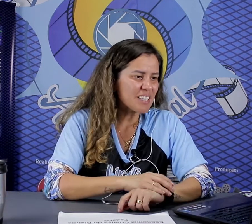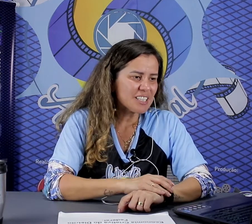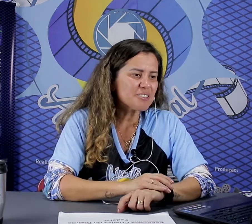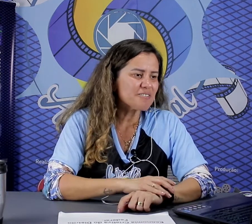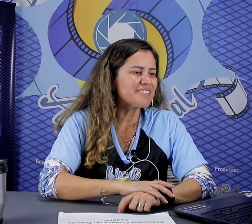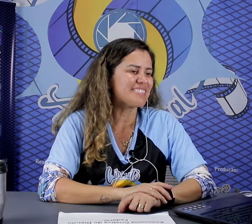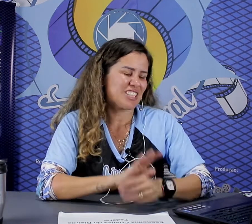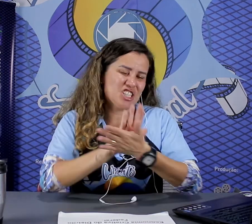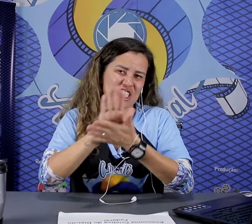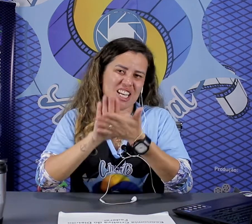Entenderam?